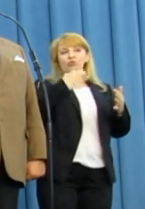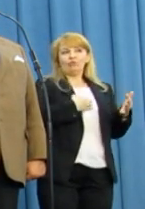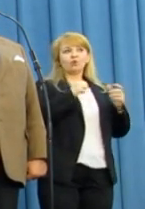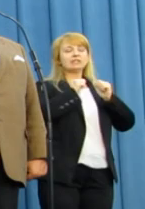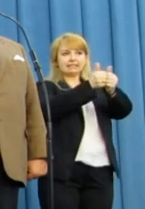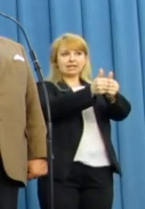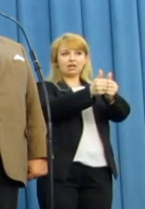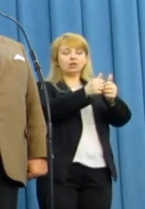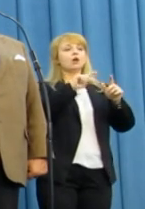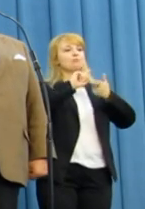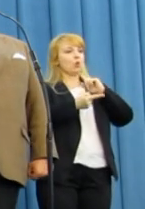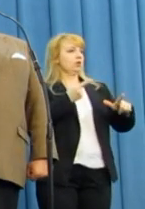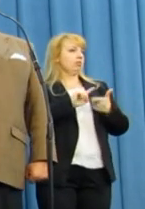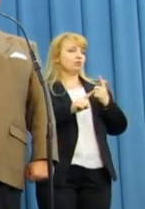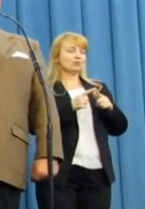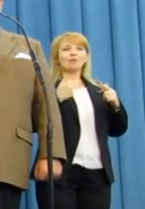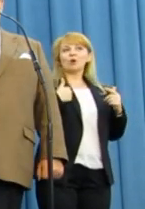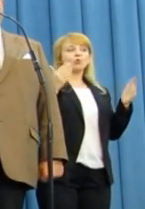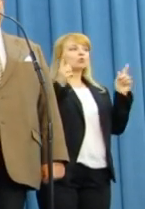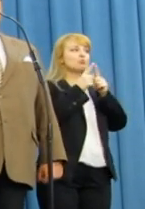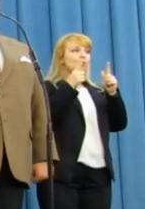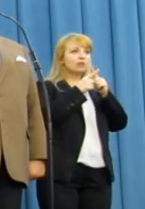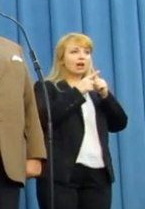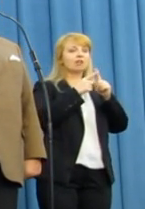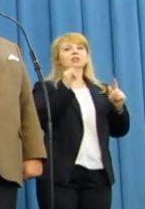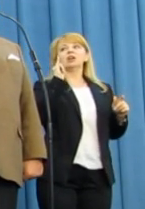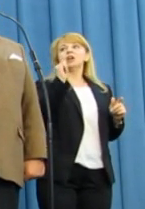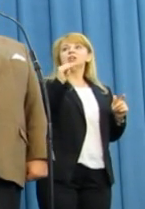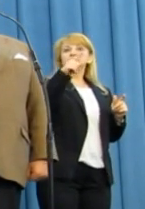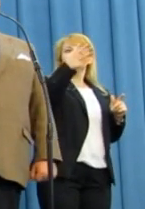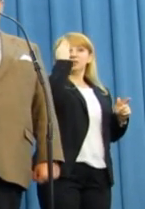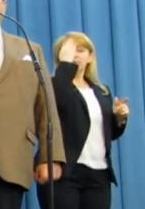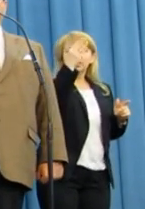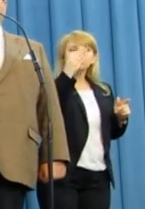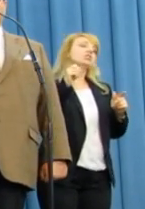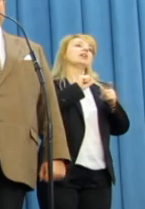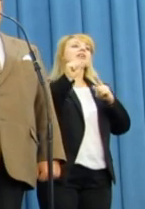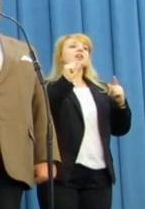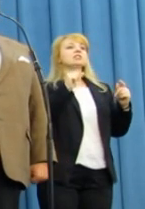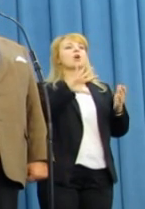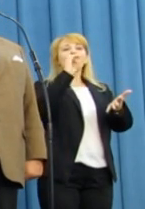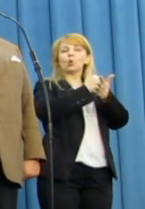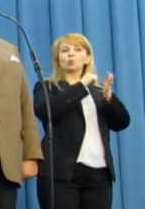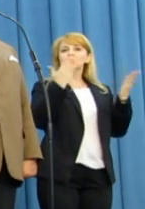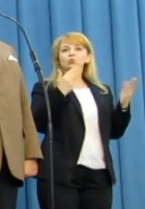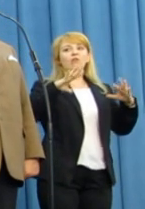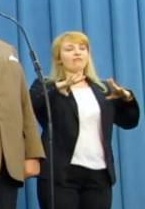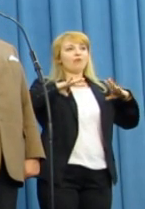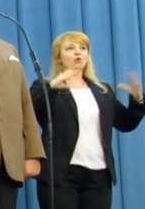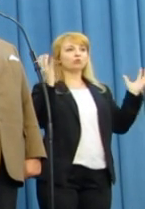na spotkanie polityczne, na zgromadzenie. Jak wiecie Państwo, jest konstytucyjna zasada wolności